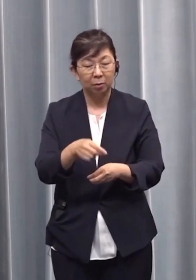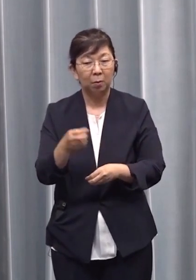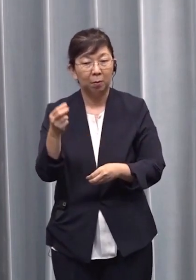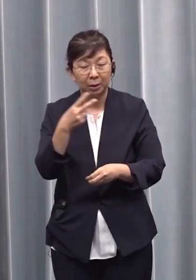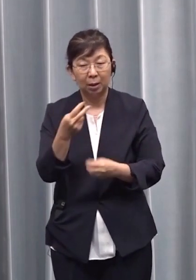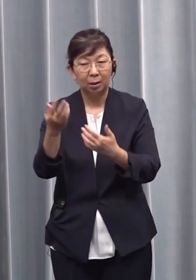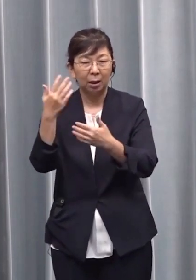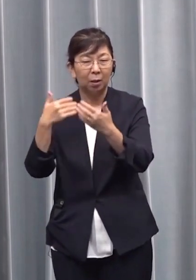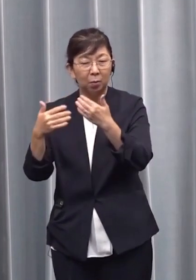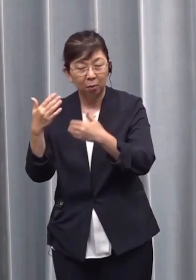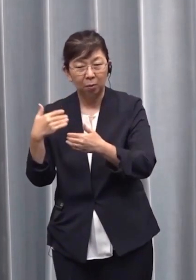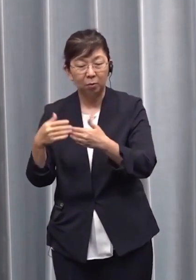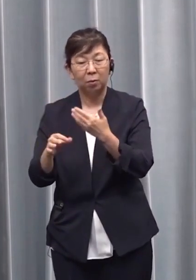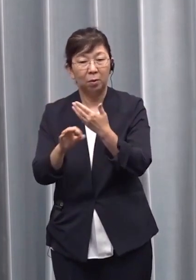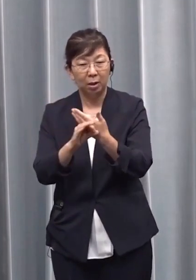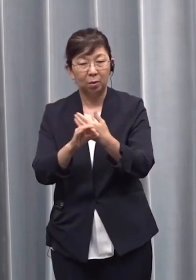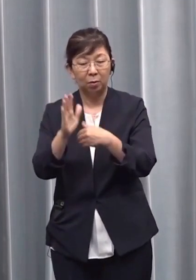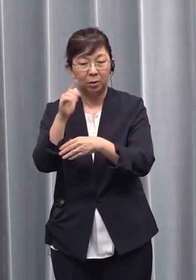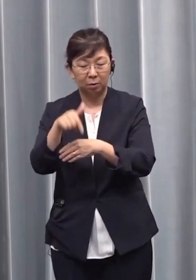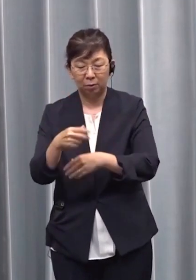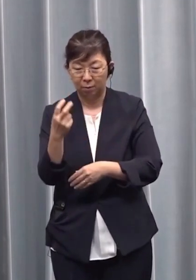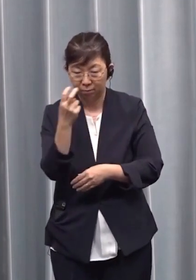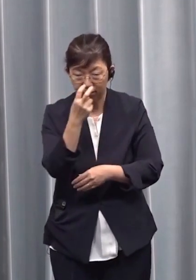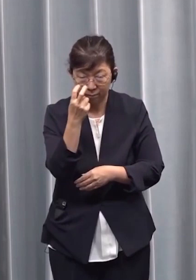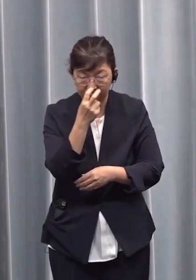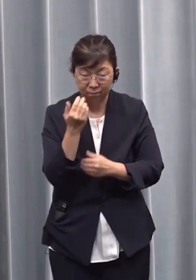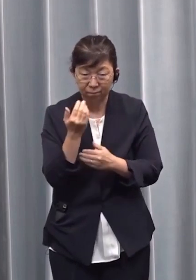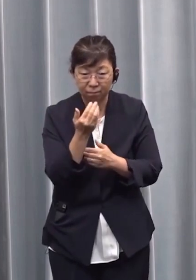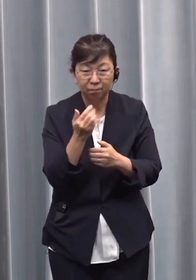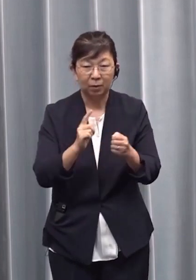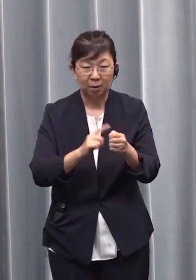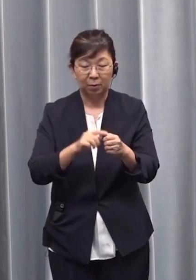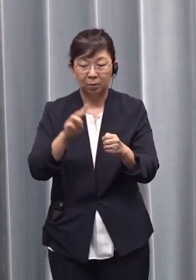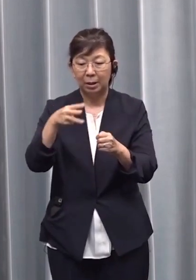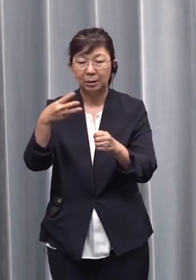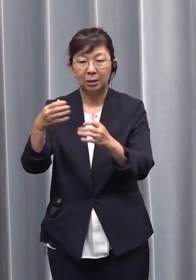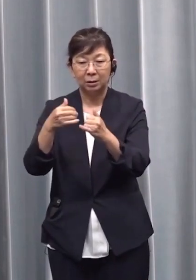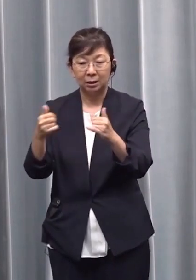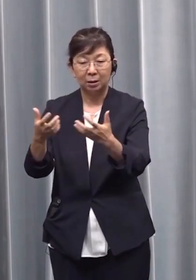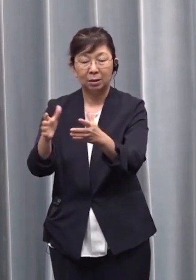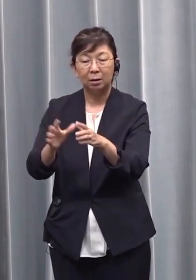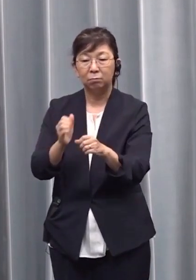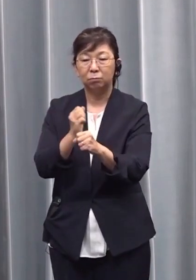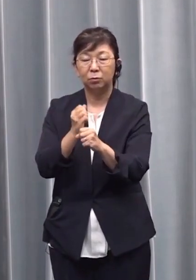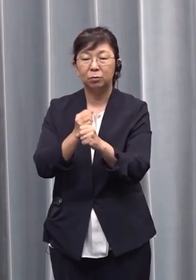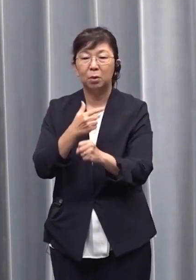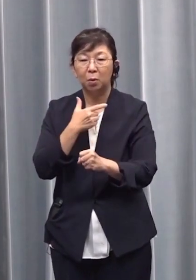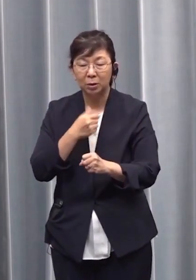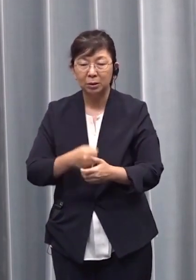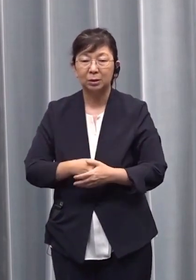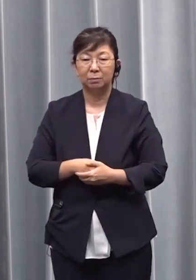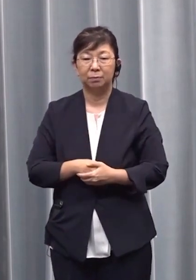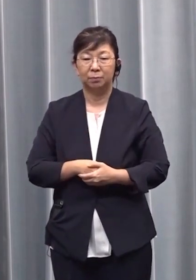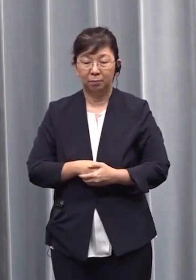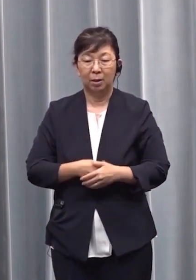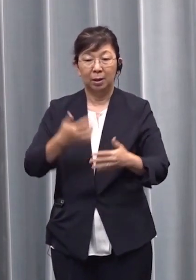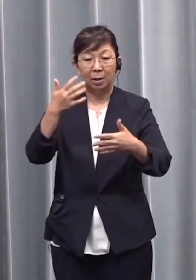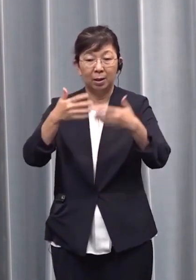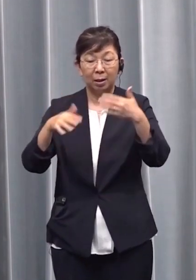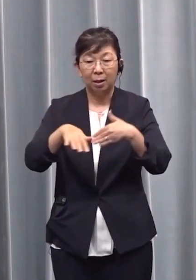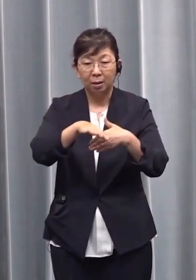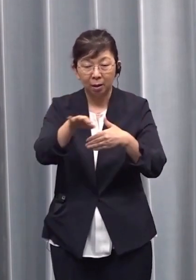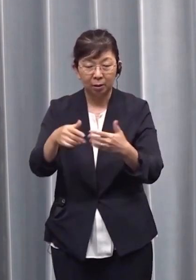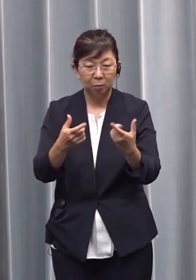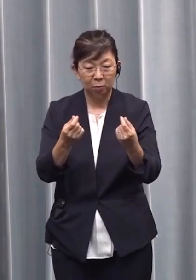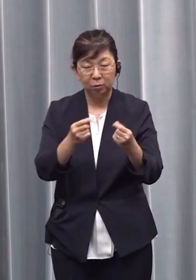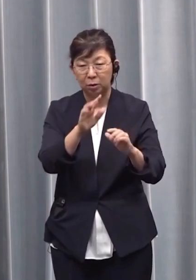過去の被害事例を政府が調査検証するための第三者機関を作ってほしい、まあ、ジャニーズ問題だけでなく映画界にも同じような